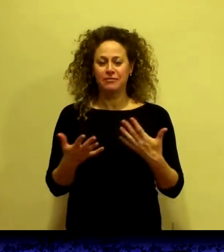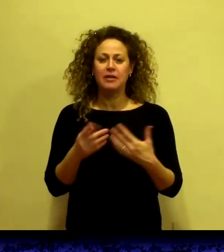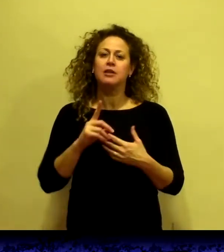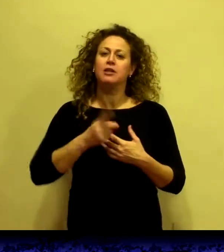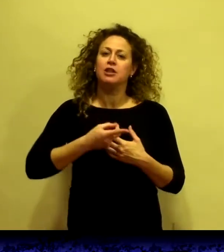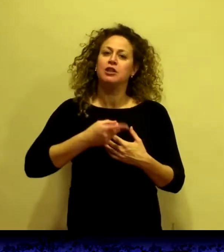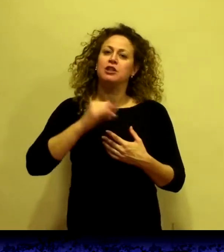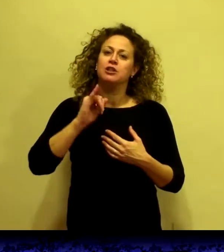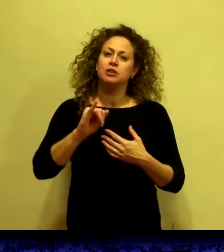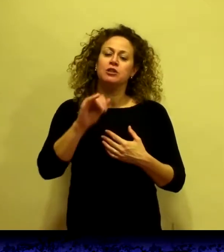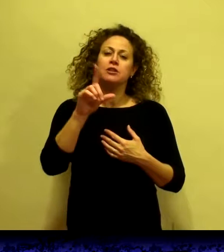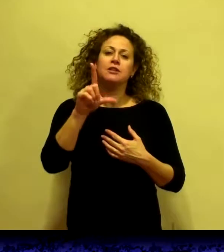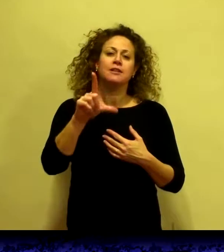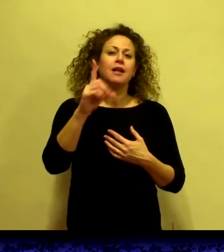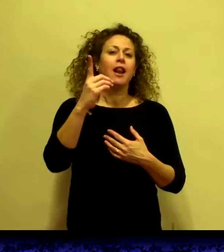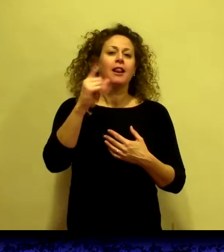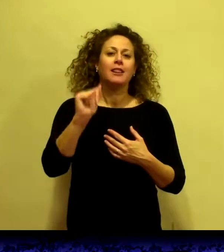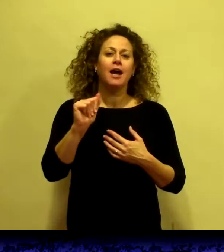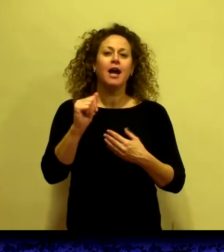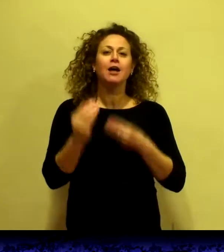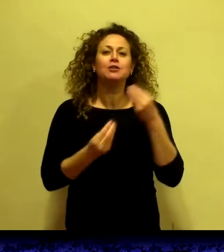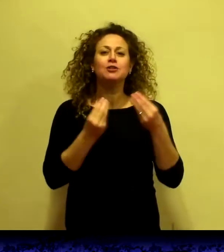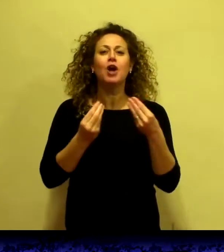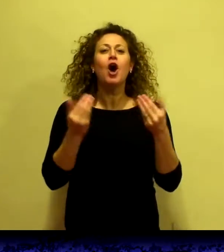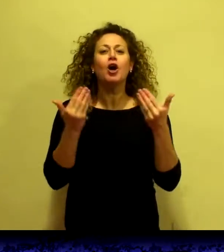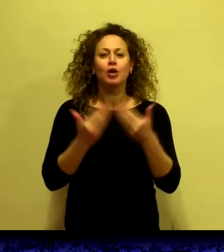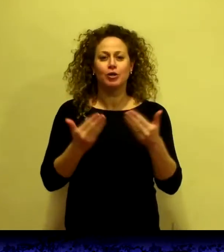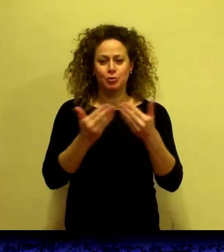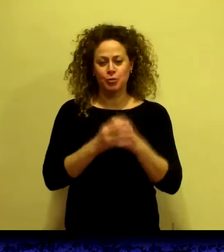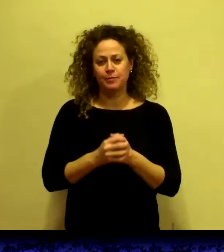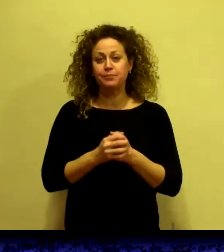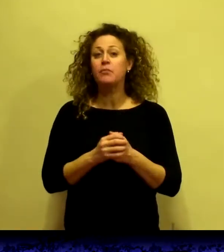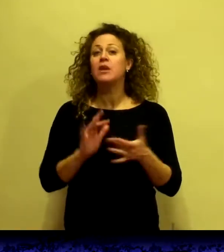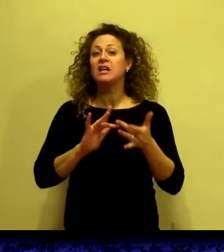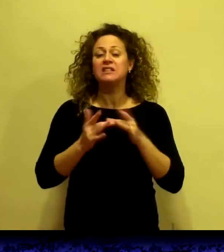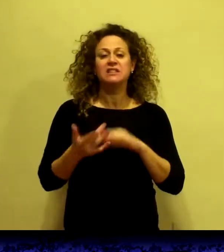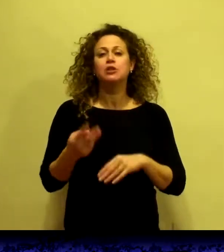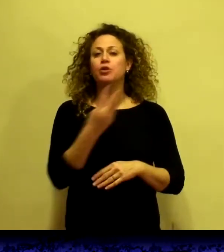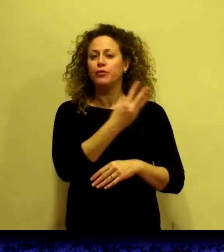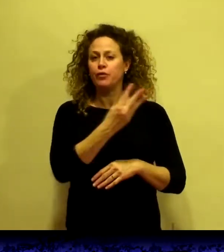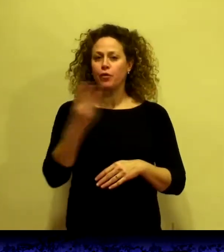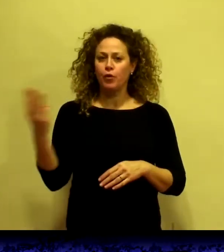senza del, cambiamo un attimino. Sito internet